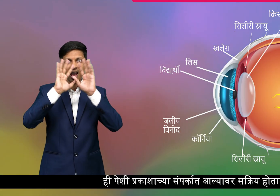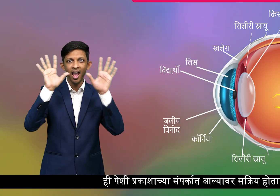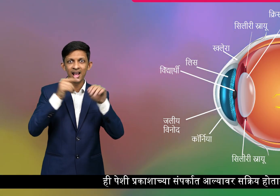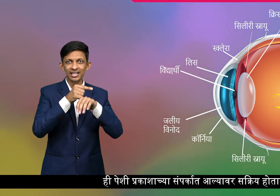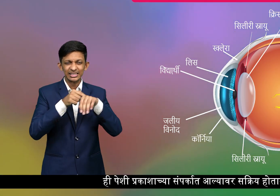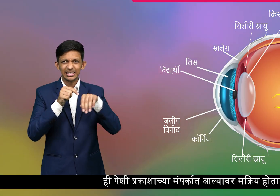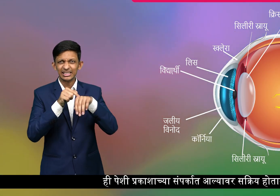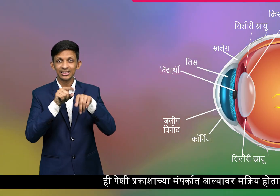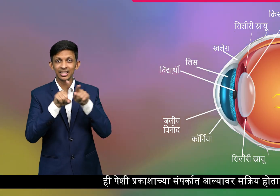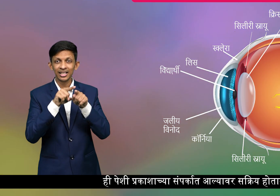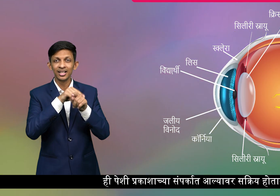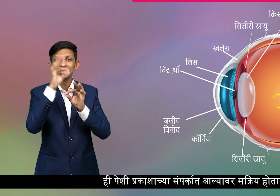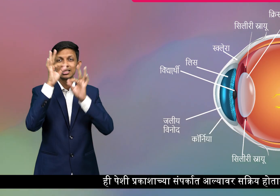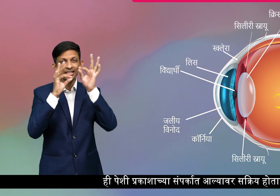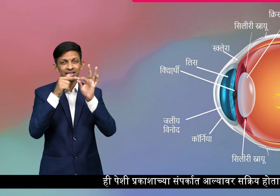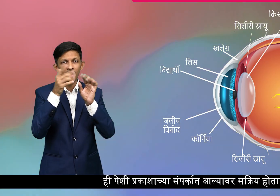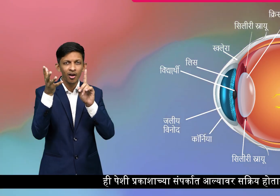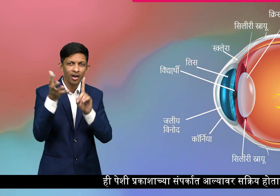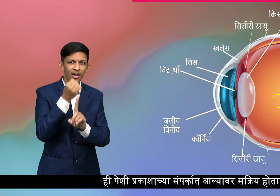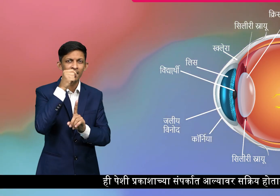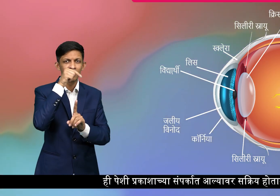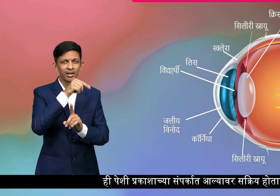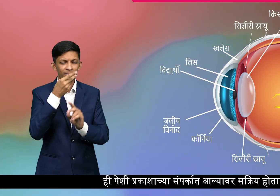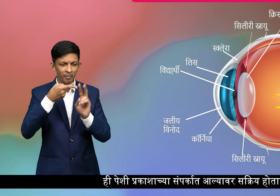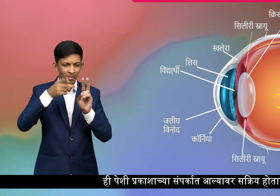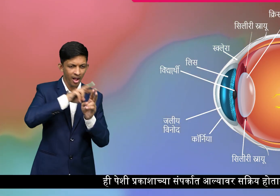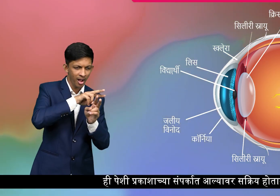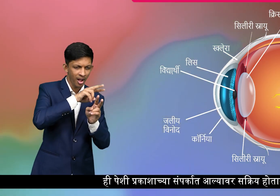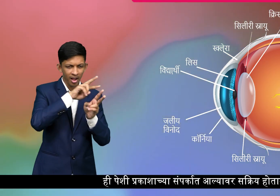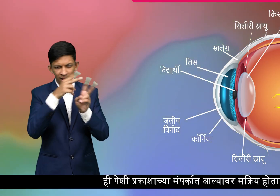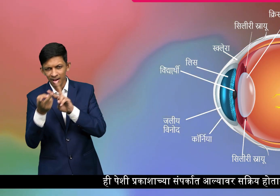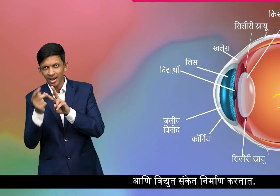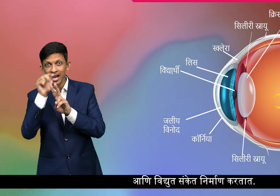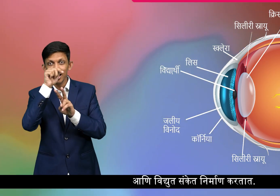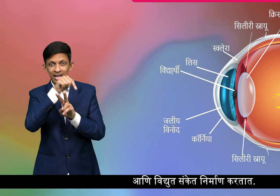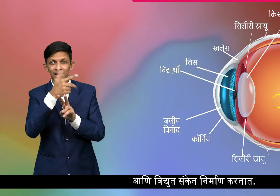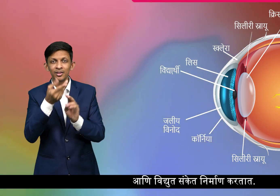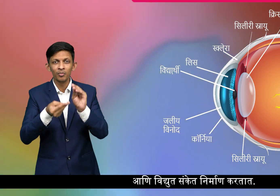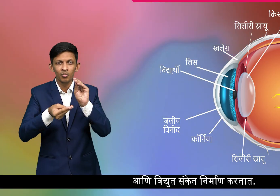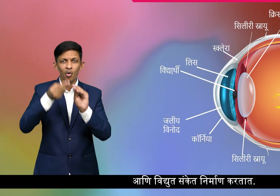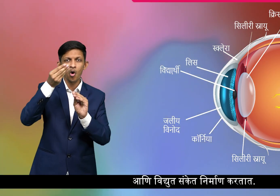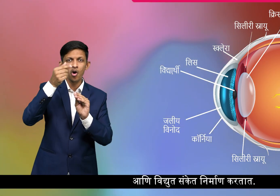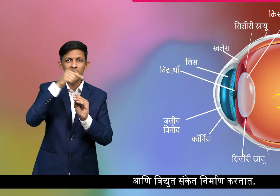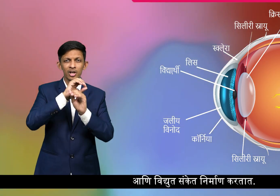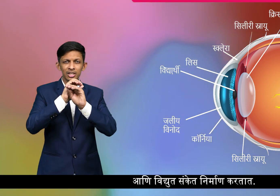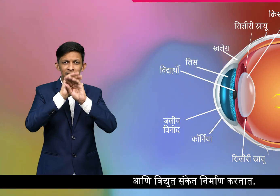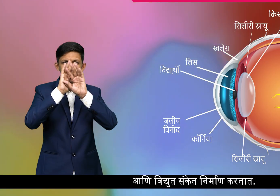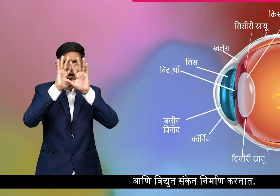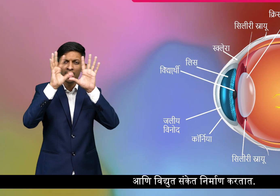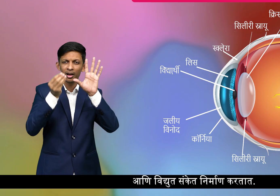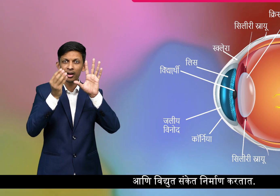ही पेशी प्रकाशाच्या संपर्कात आल्यावर सक्रिय होतात आणि विद्युत संकेत निर्माण करतात.